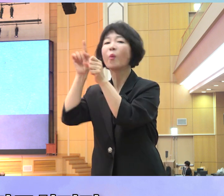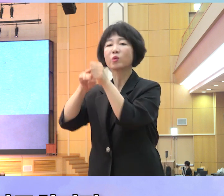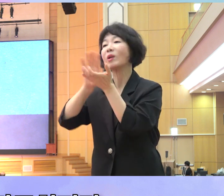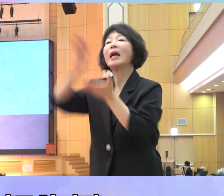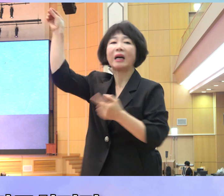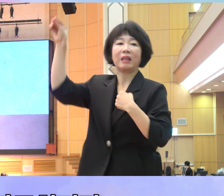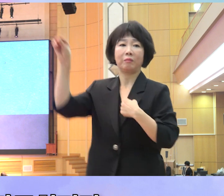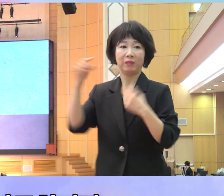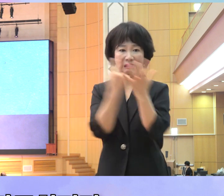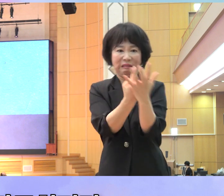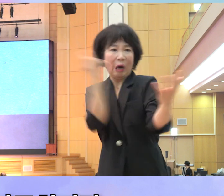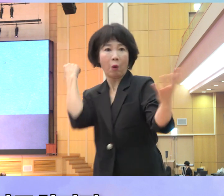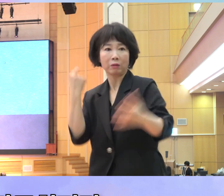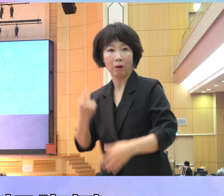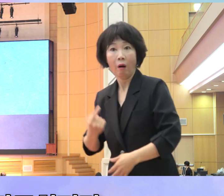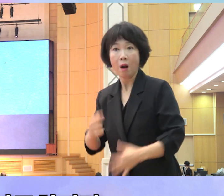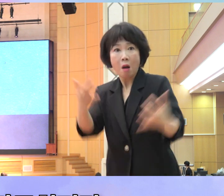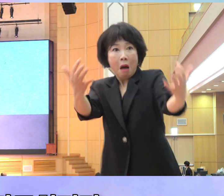예수님은